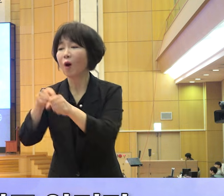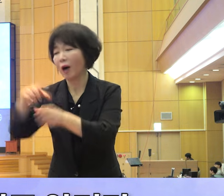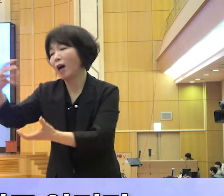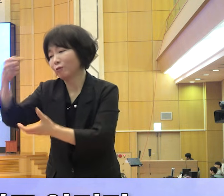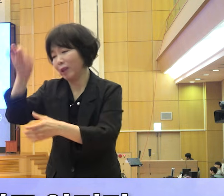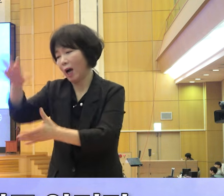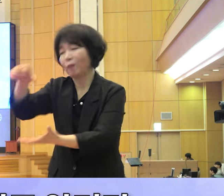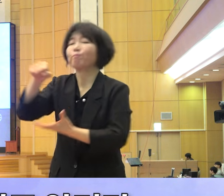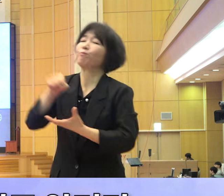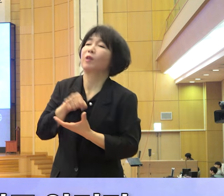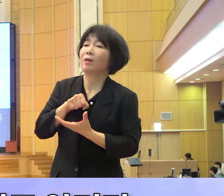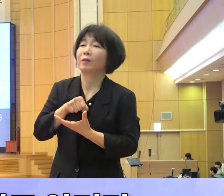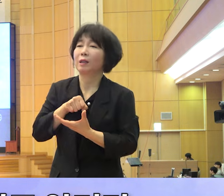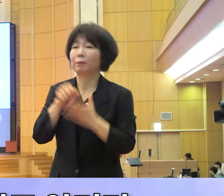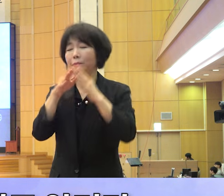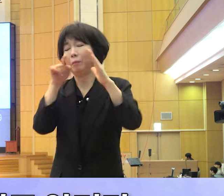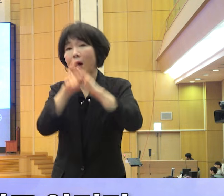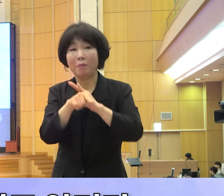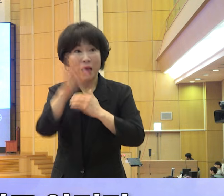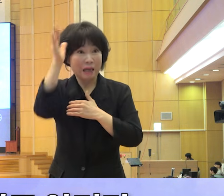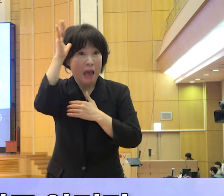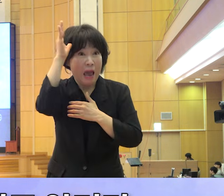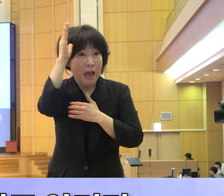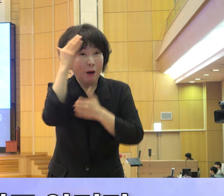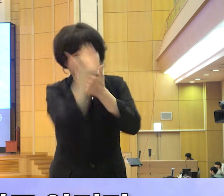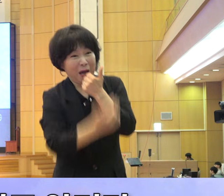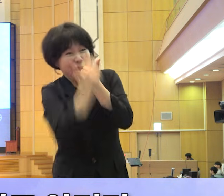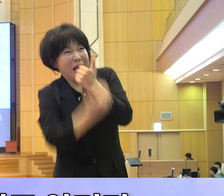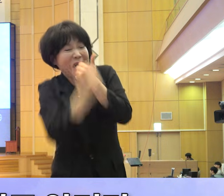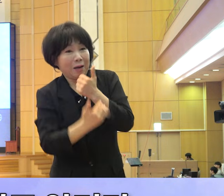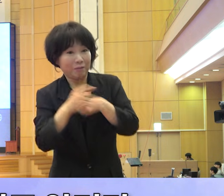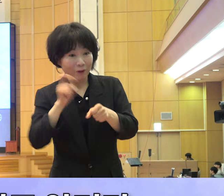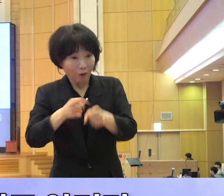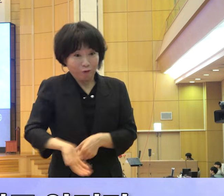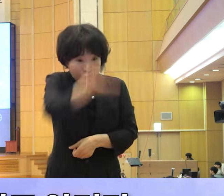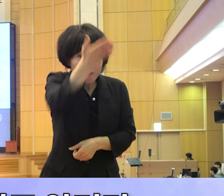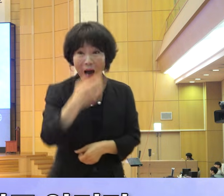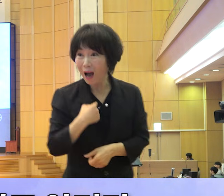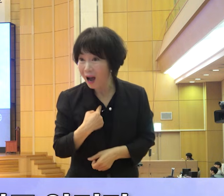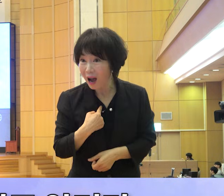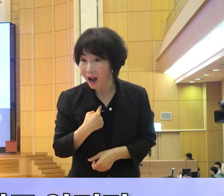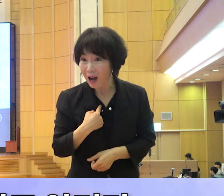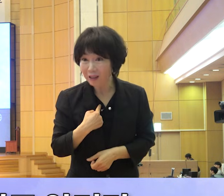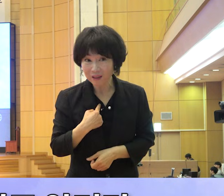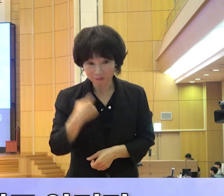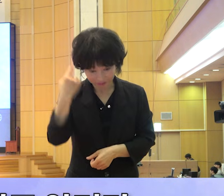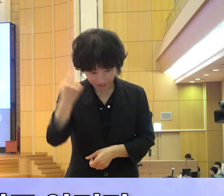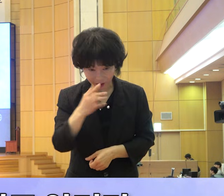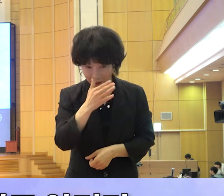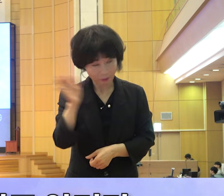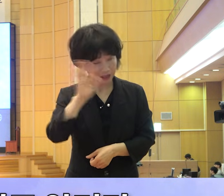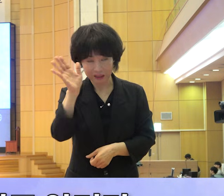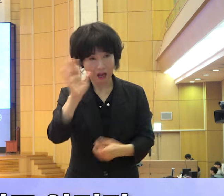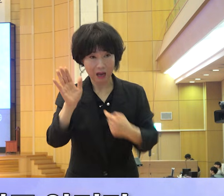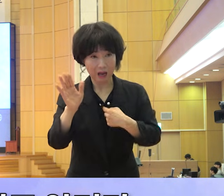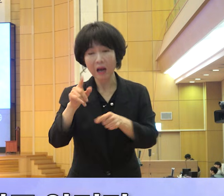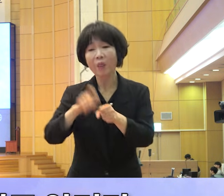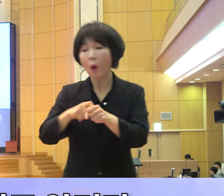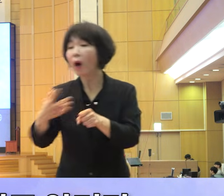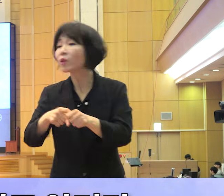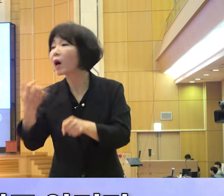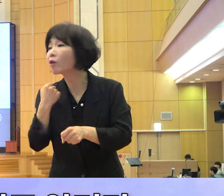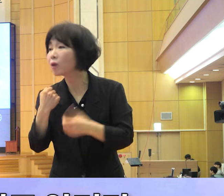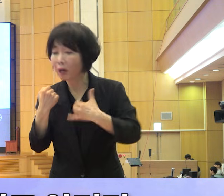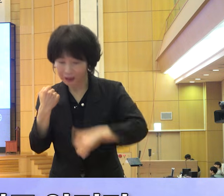해서 자녀에게 떡을 줄 걸 갖다 개한테 던져주는 그런 자가 어디 있냐 이거예요.